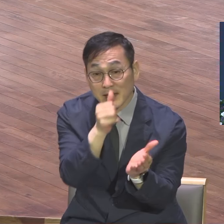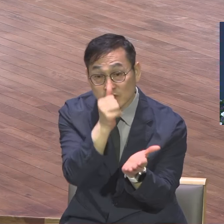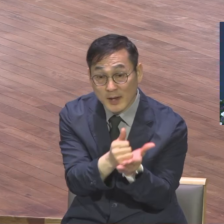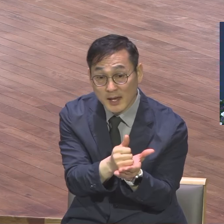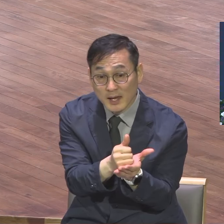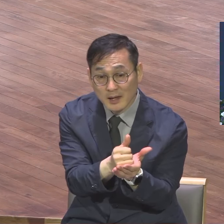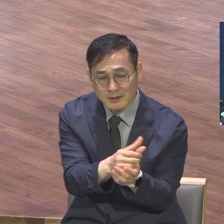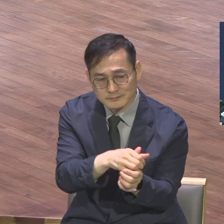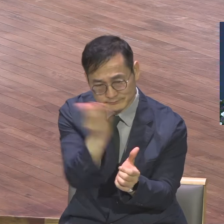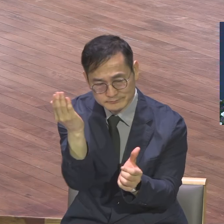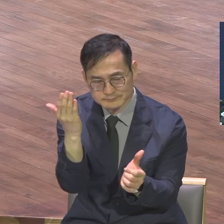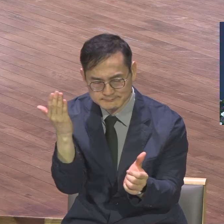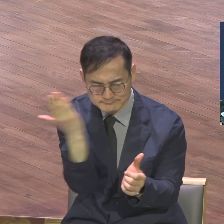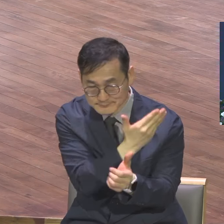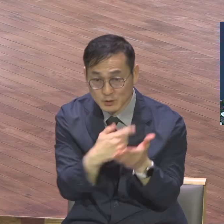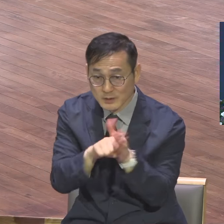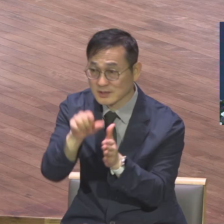오시했고